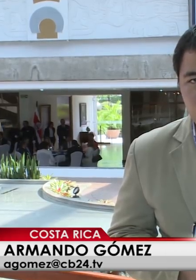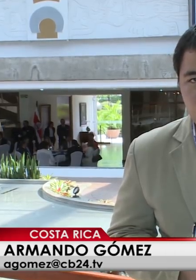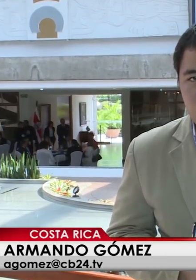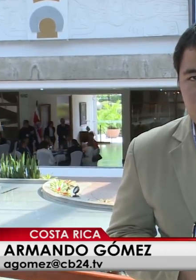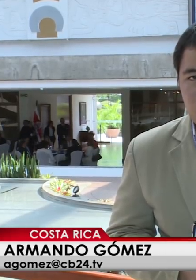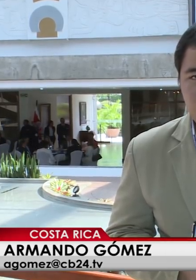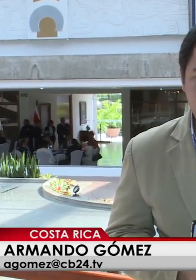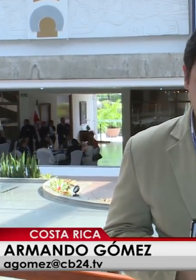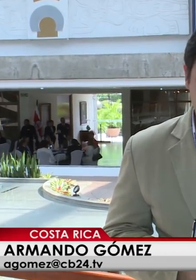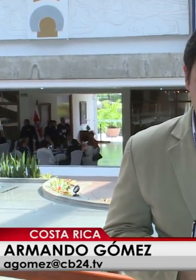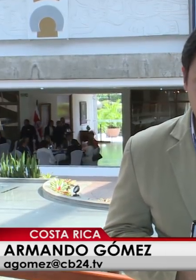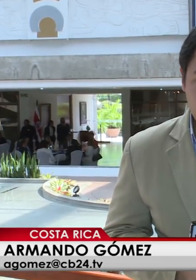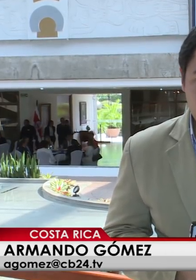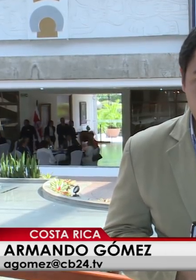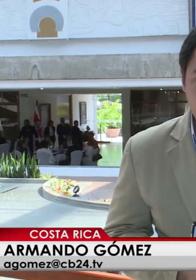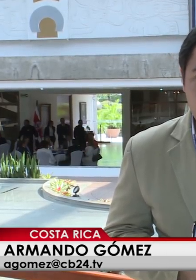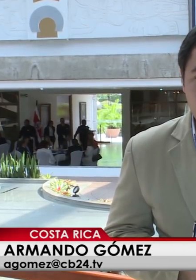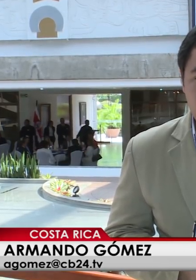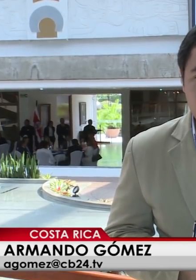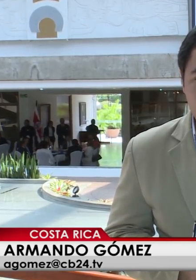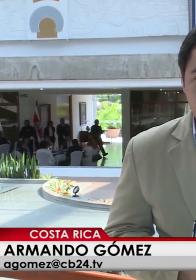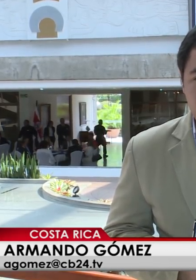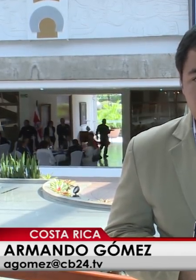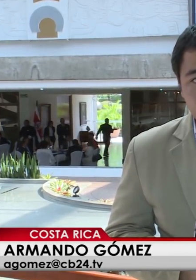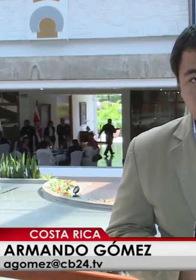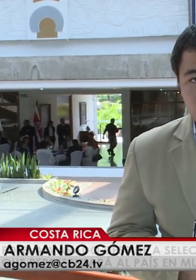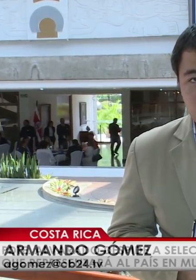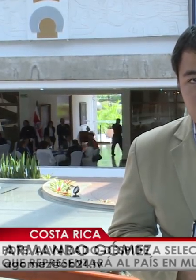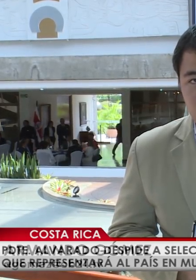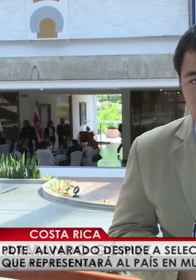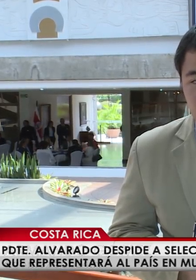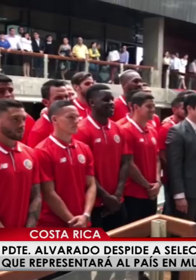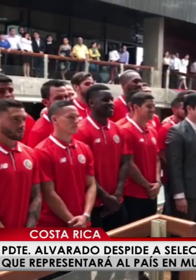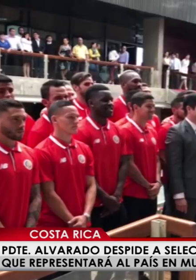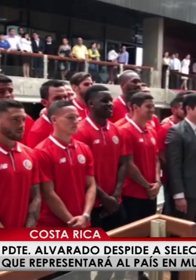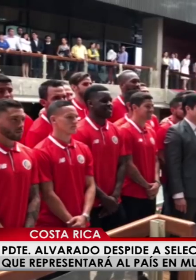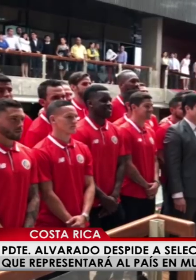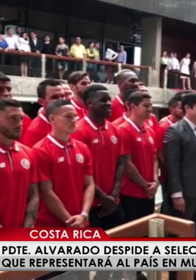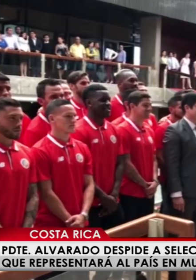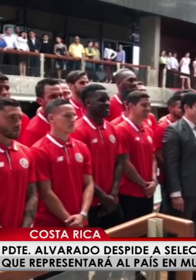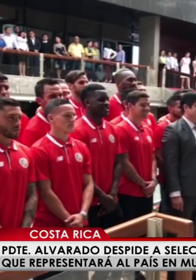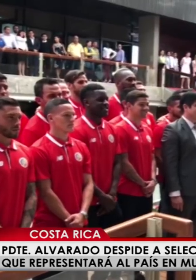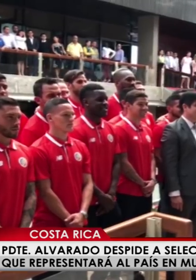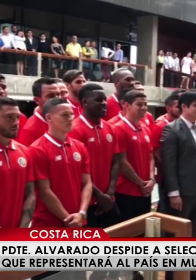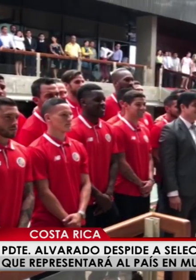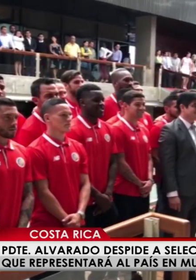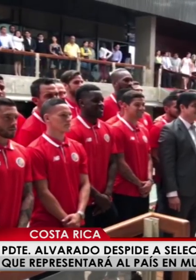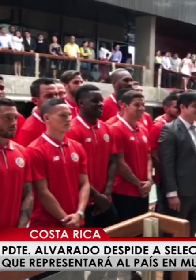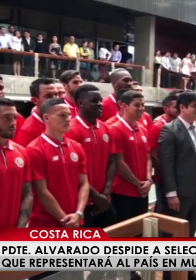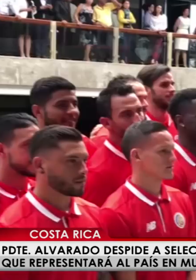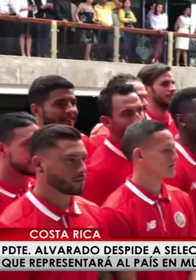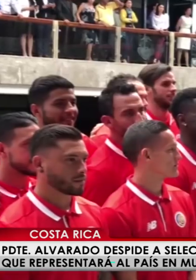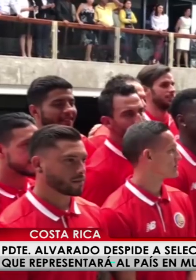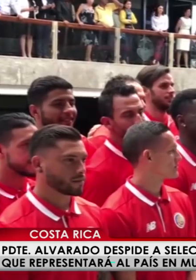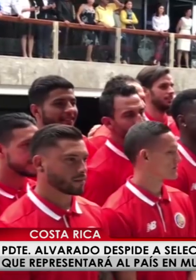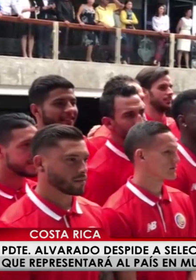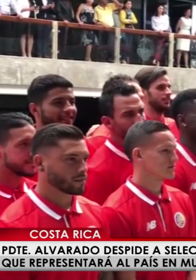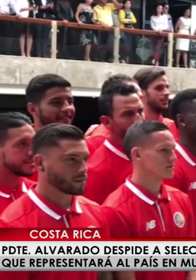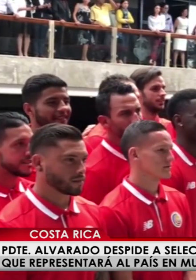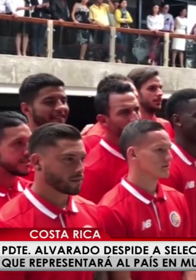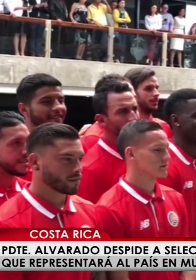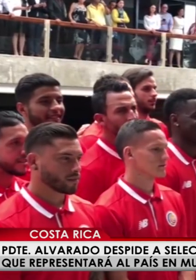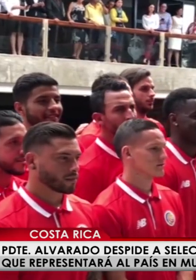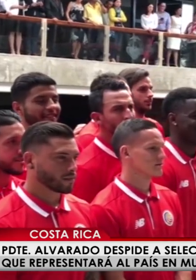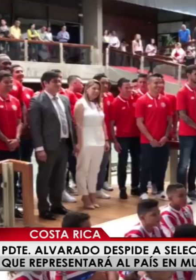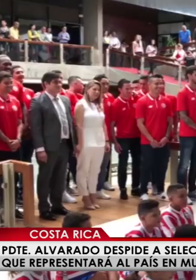le dio un homenaje y también participó en un almuerzo con los seleccionados que estarán en el Mundial de Rusia 2018. Precisamente conocemos las reacciones